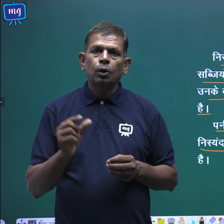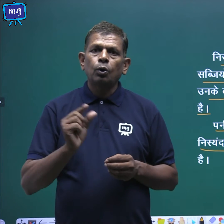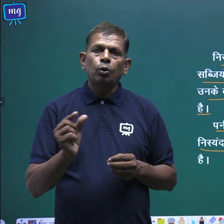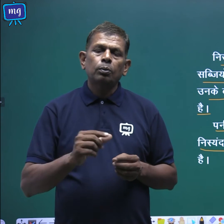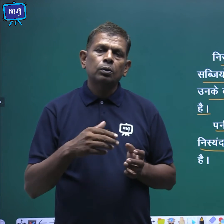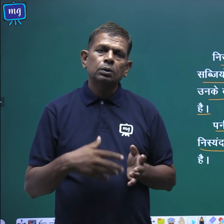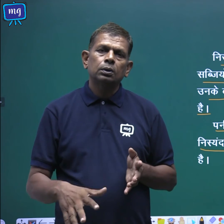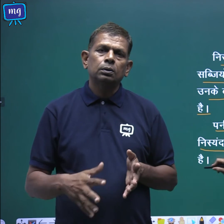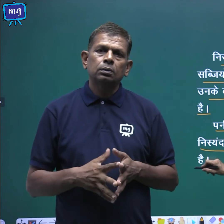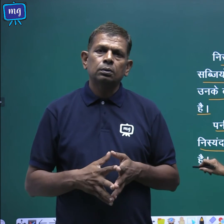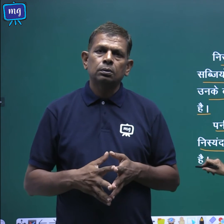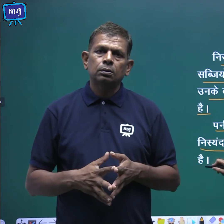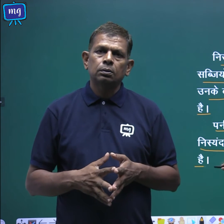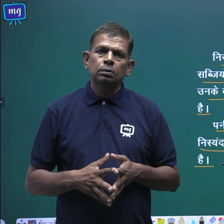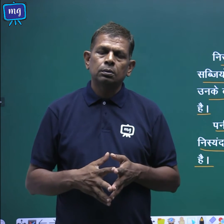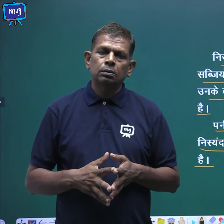उपयोग होता है।